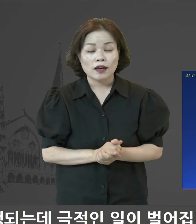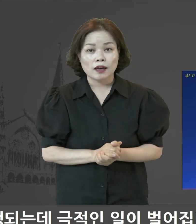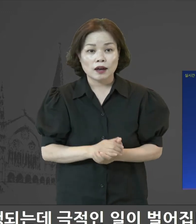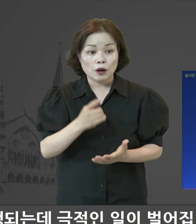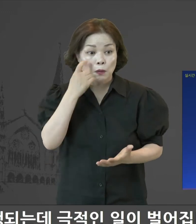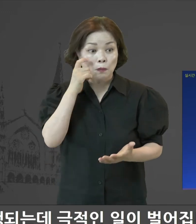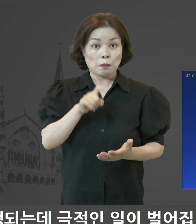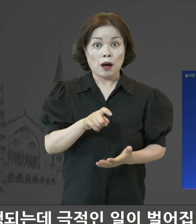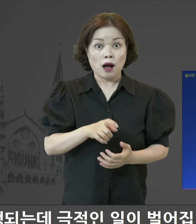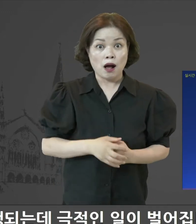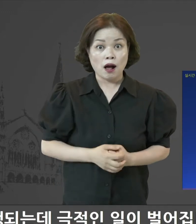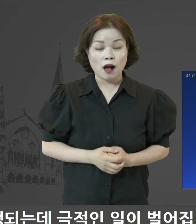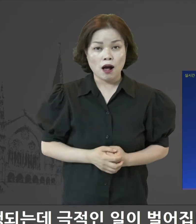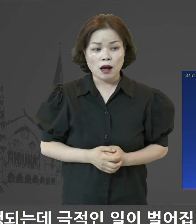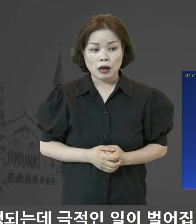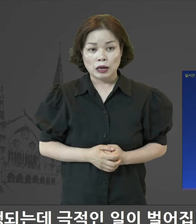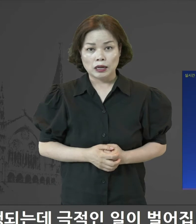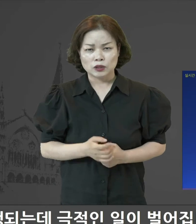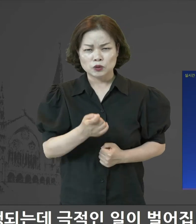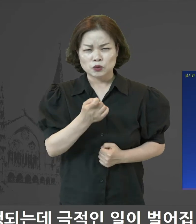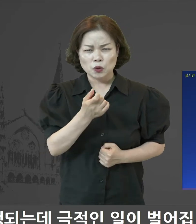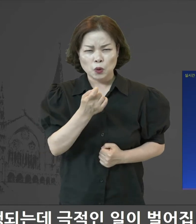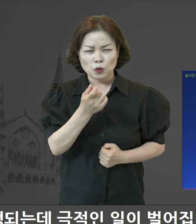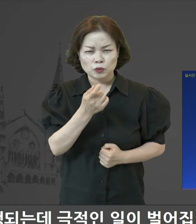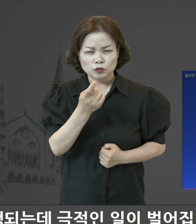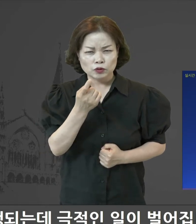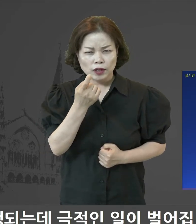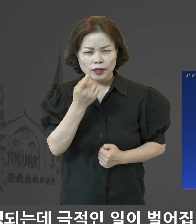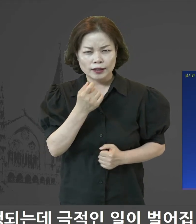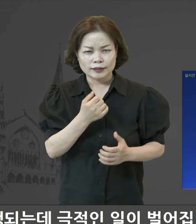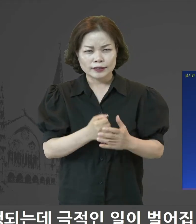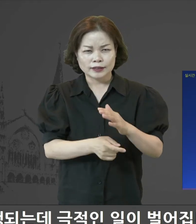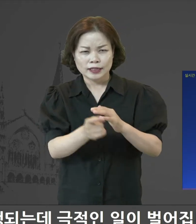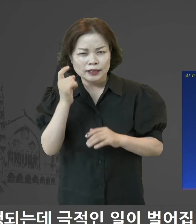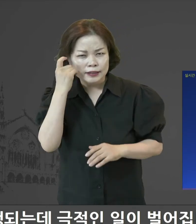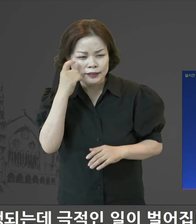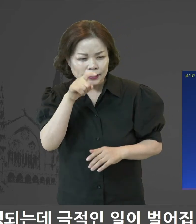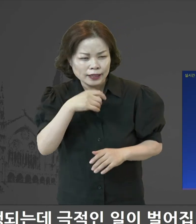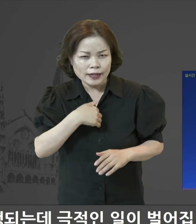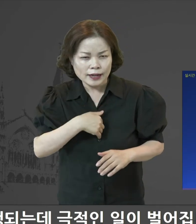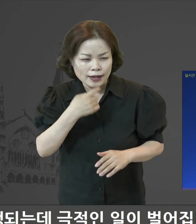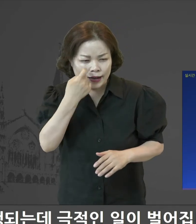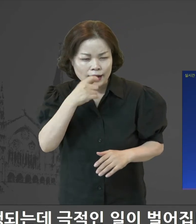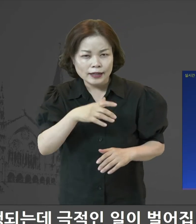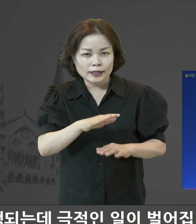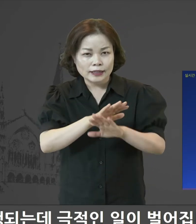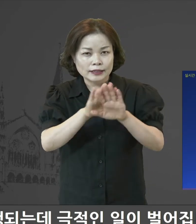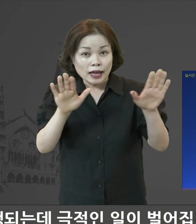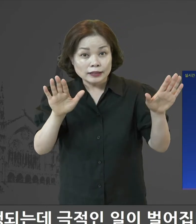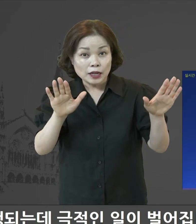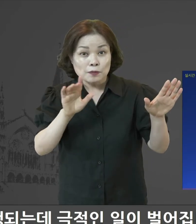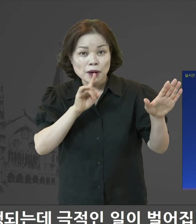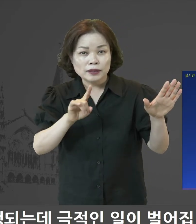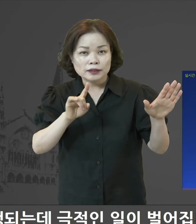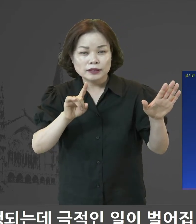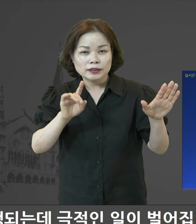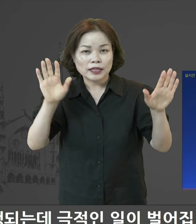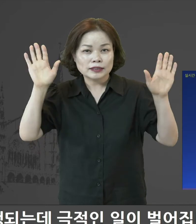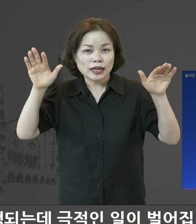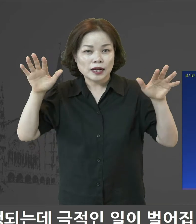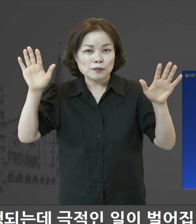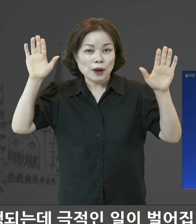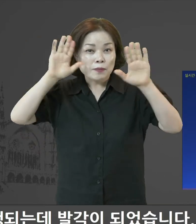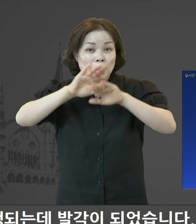발각이 났어요. 살짝 새나간 겁니다. 그러니까 우리말에 낮의 말은 새가 듣고 밤의